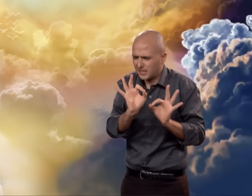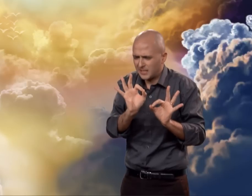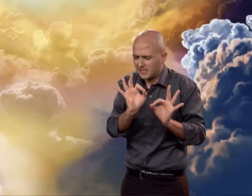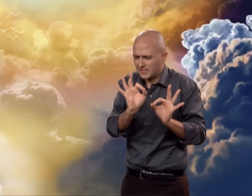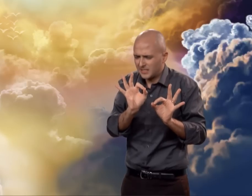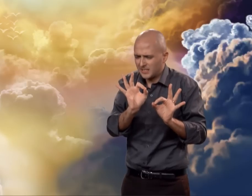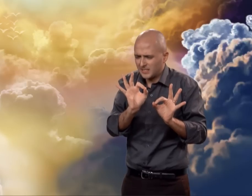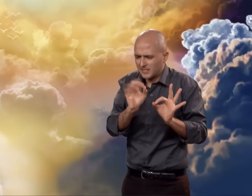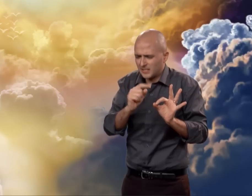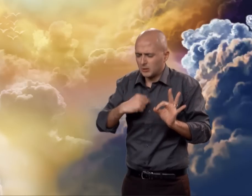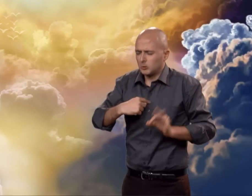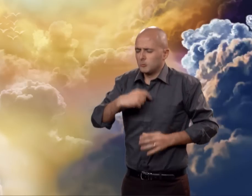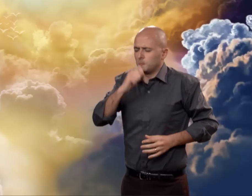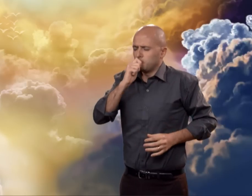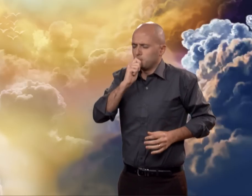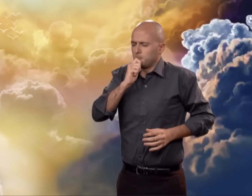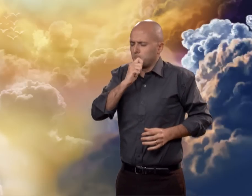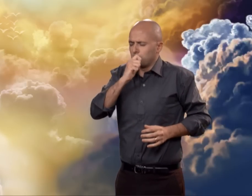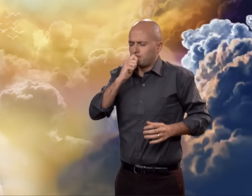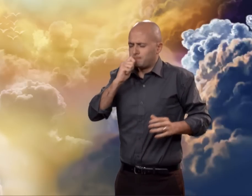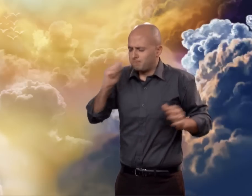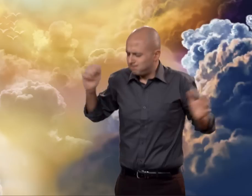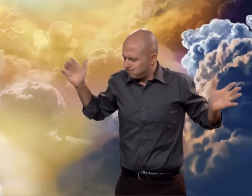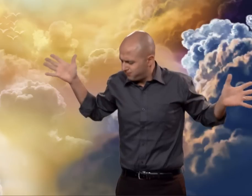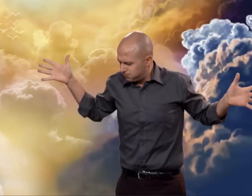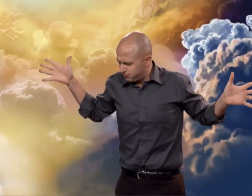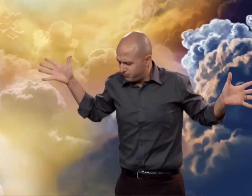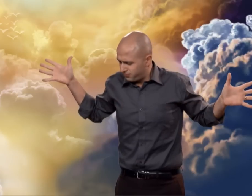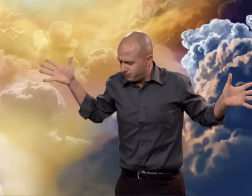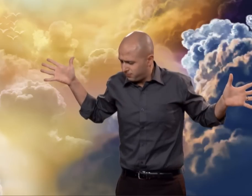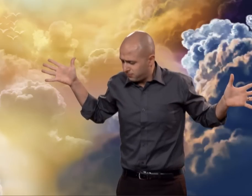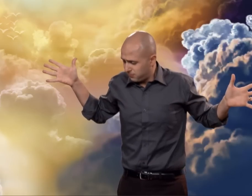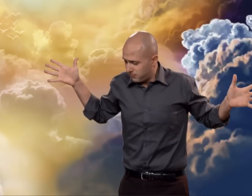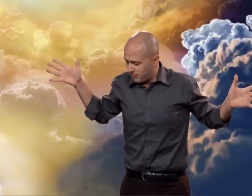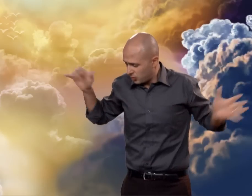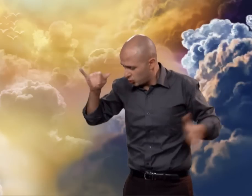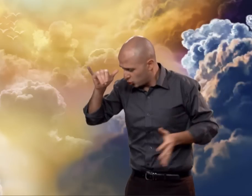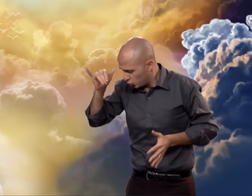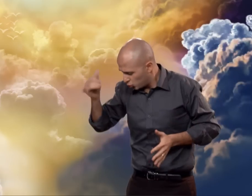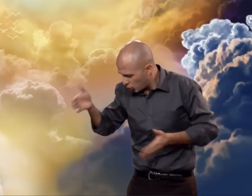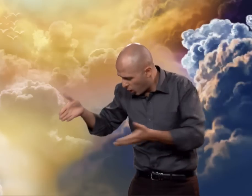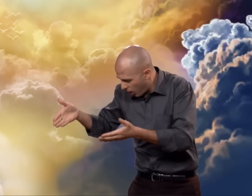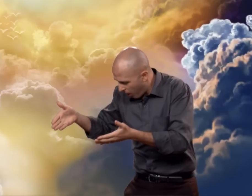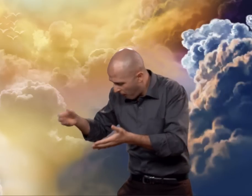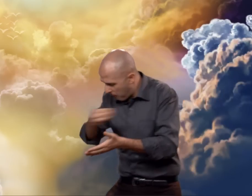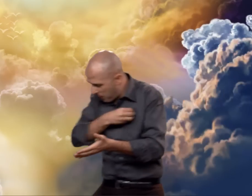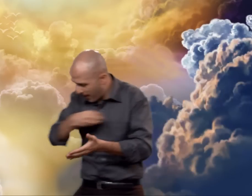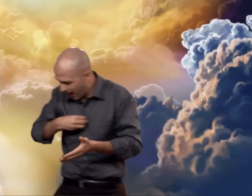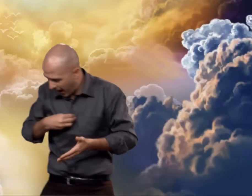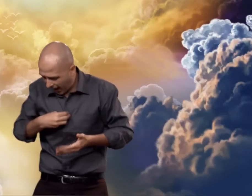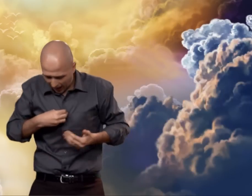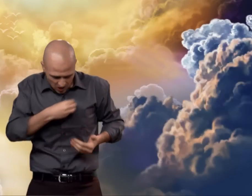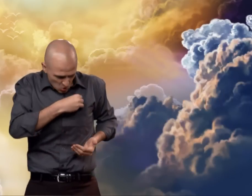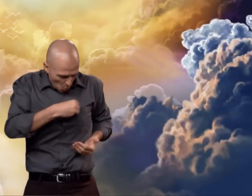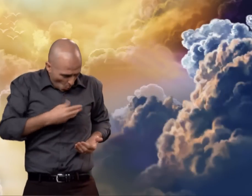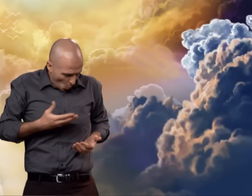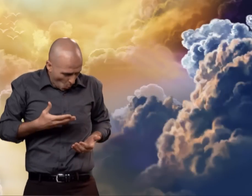Aqueles que escolheram o mal não estão preparados para comparecer à presença de Deus. Orgulho, engano, devassidão